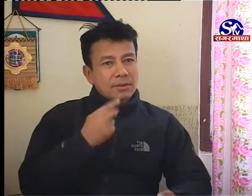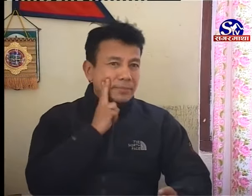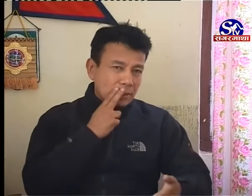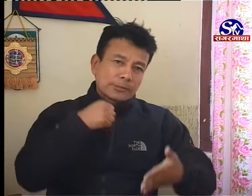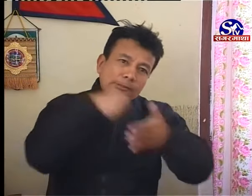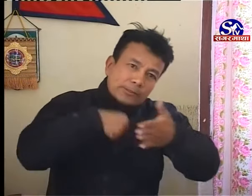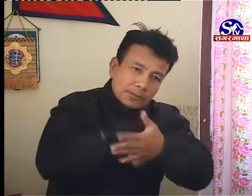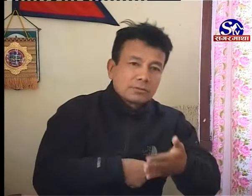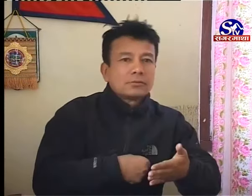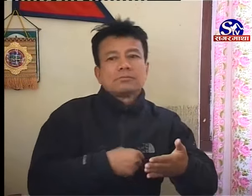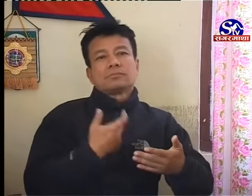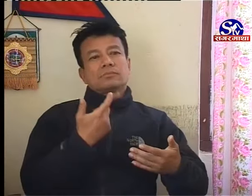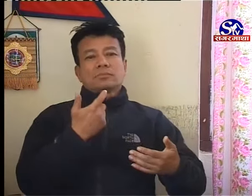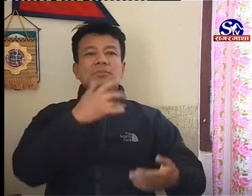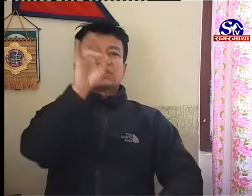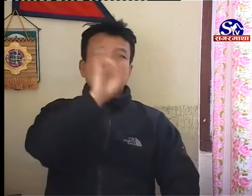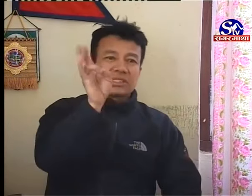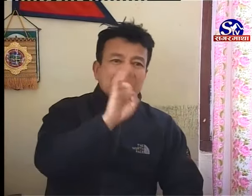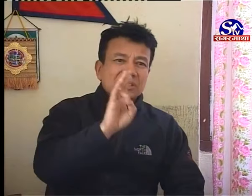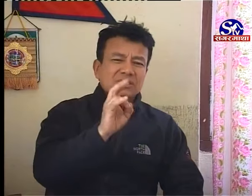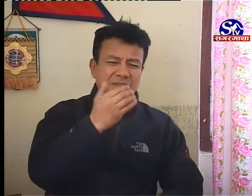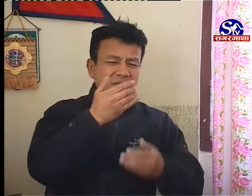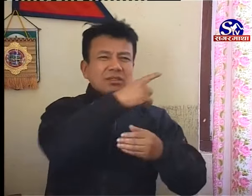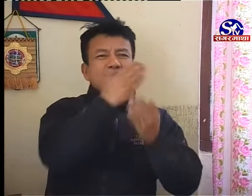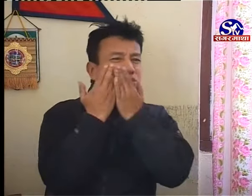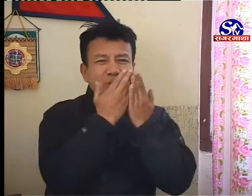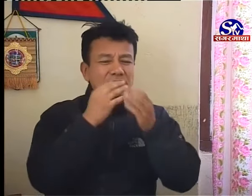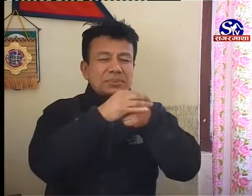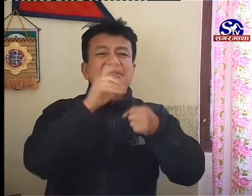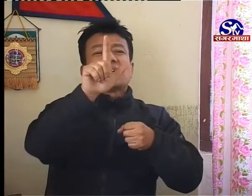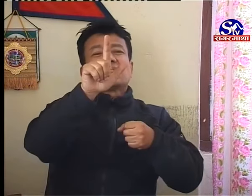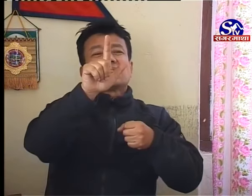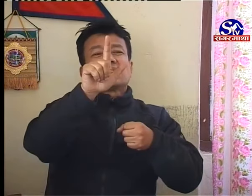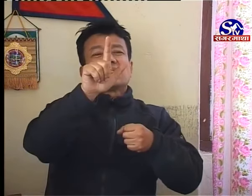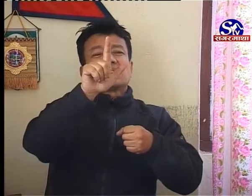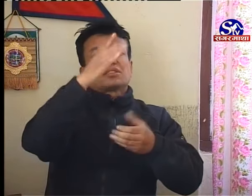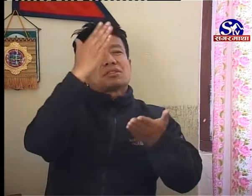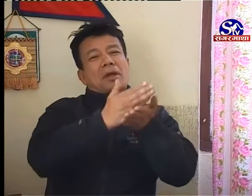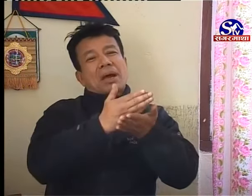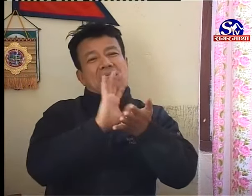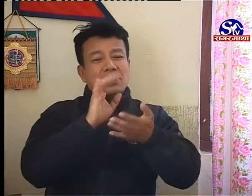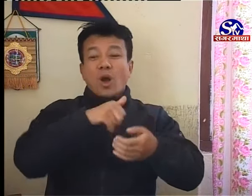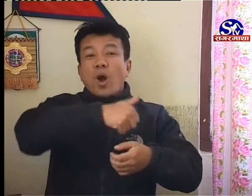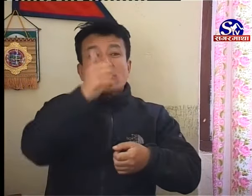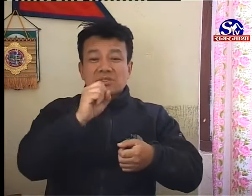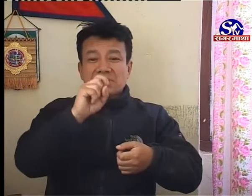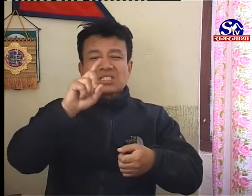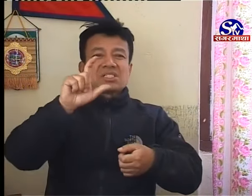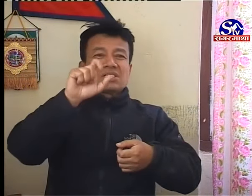आफै गरिरहेका छौँ, हामी आफै स्ट्रगल गरिरहेका छौँ अहिले शिक्षाको लागि। पहिला चाहिँ सात क्लाससम्म मात्र